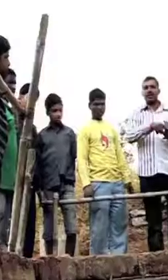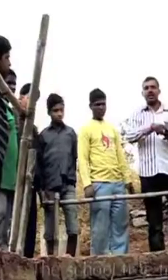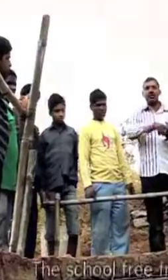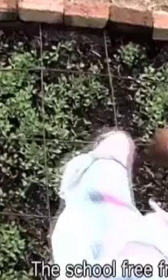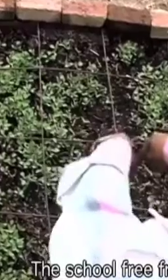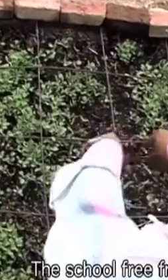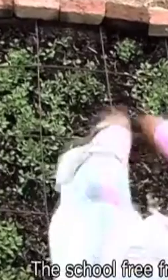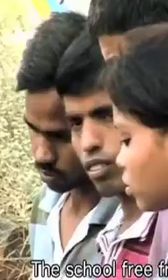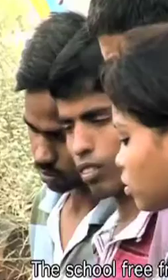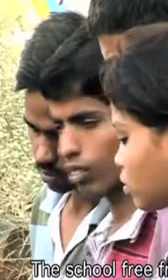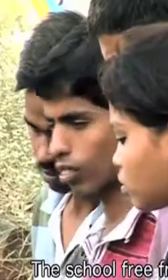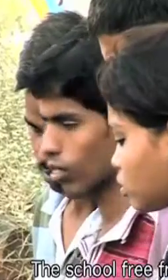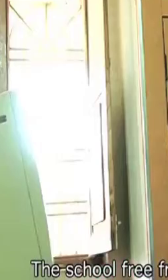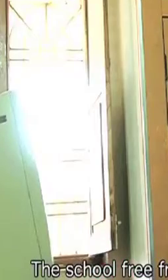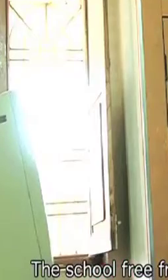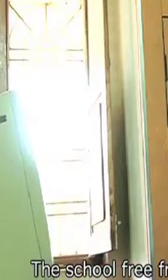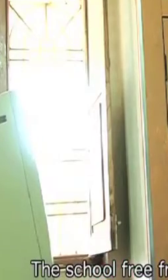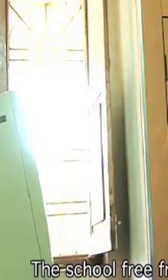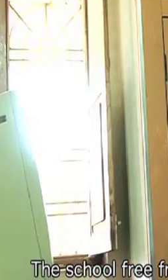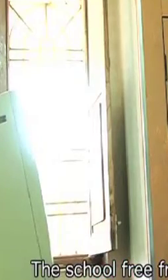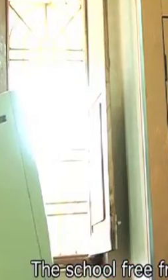धन साधन समय की सीमा से